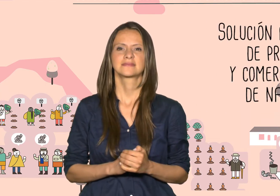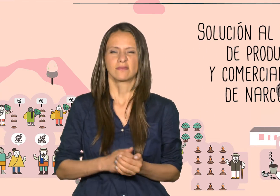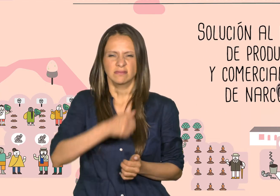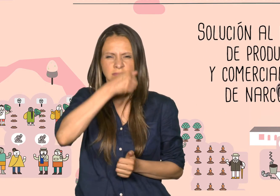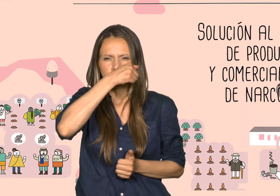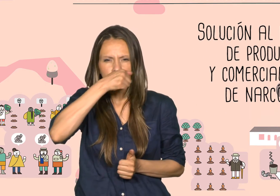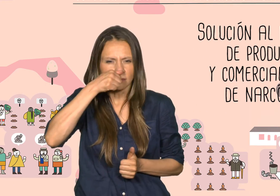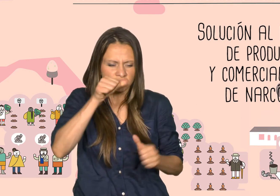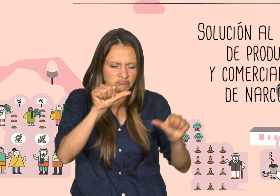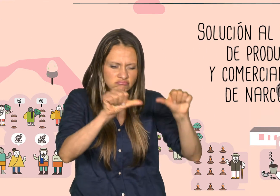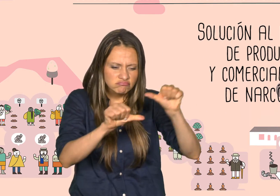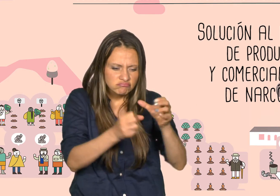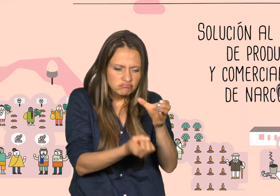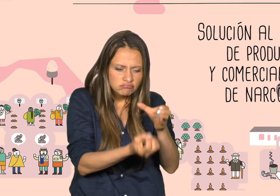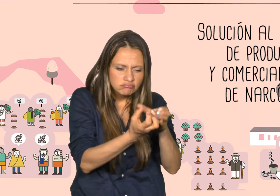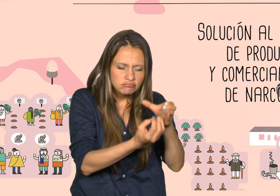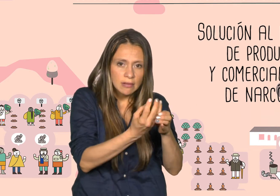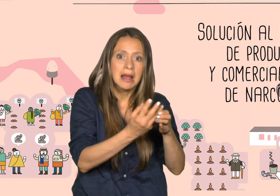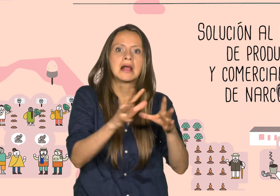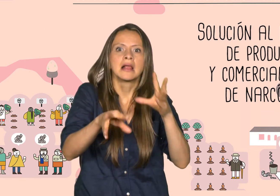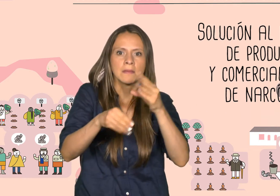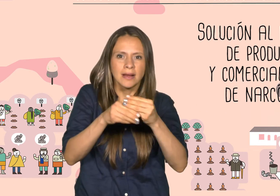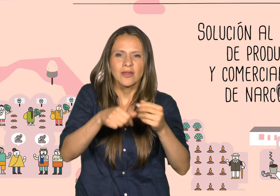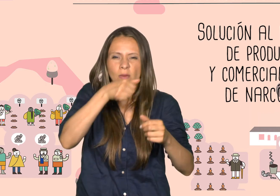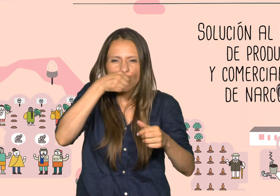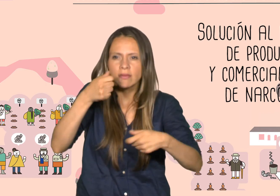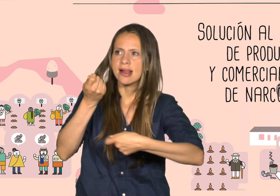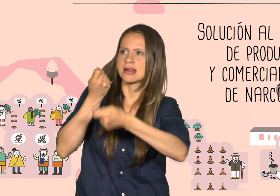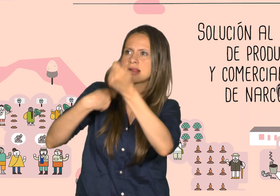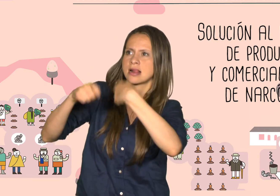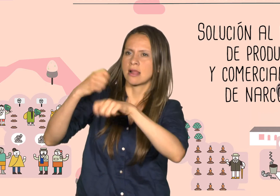Soluciona el fenómeno de producción y comercialización de narcóticos